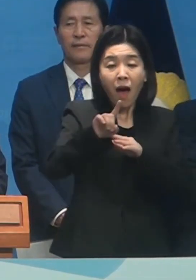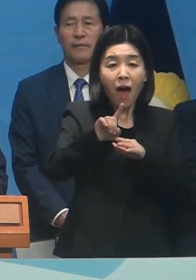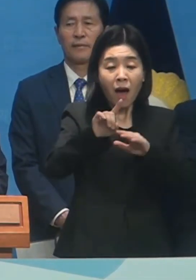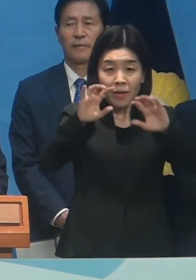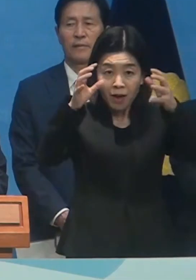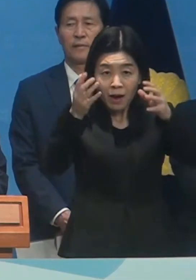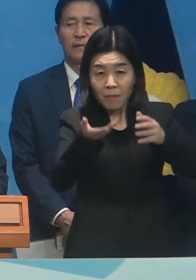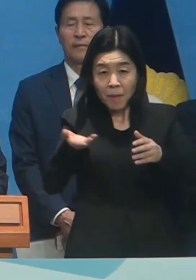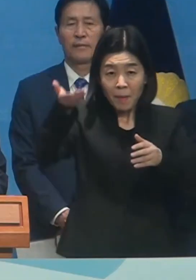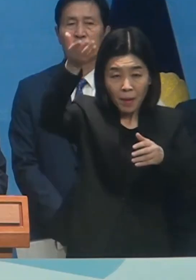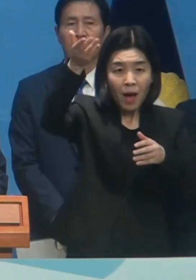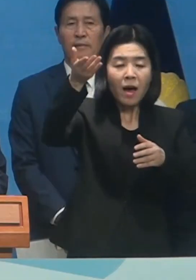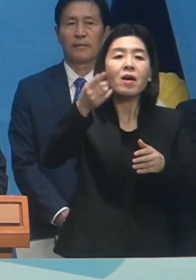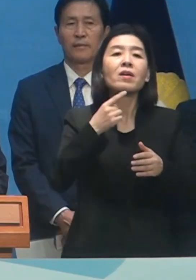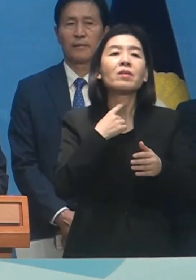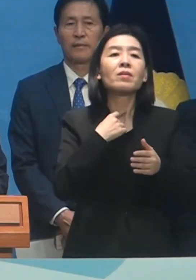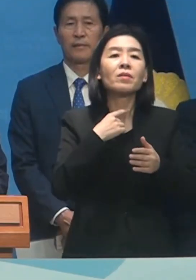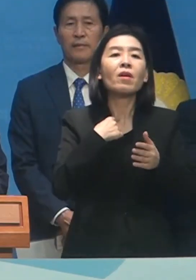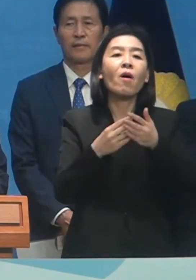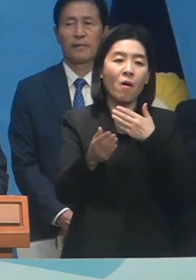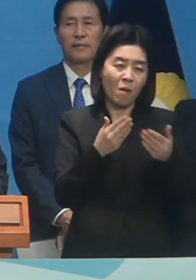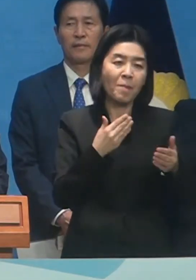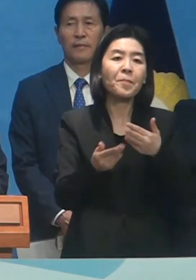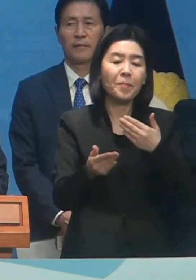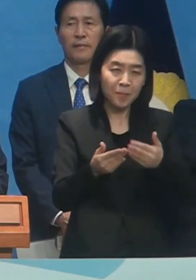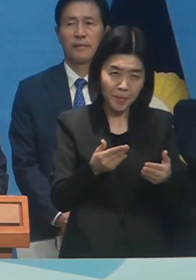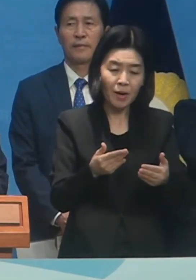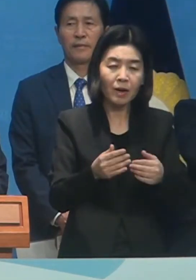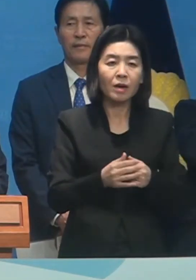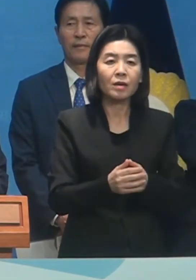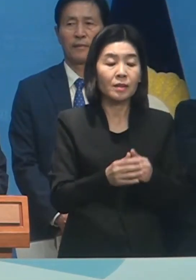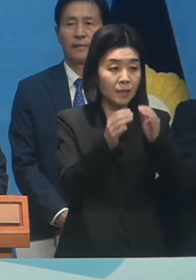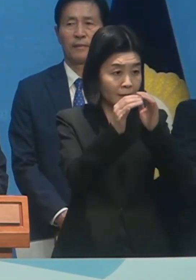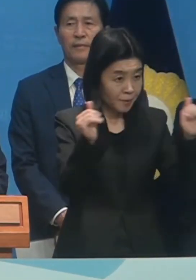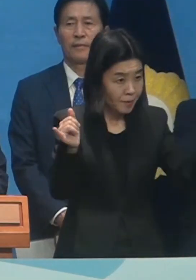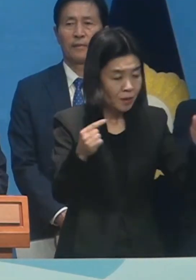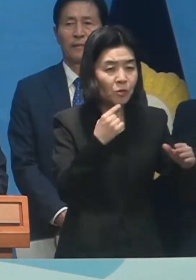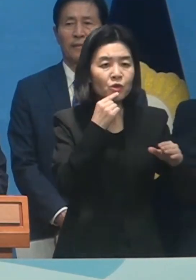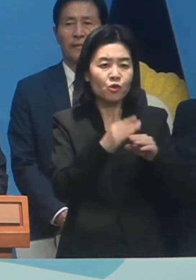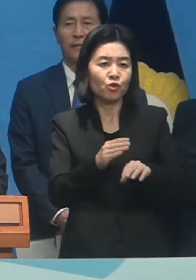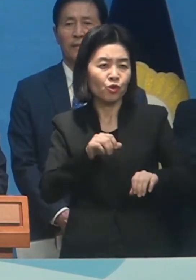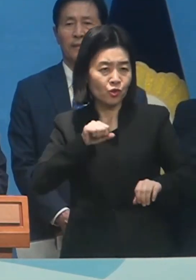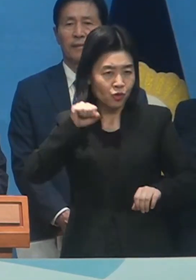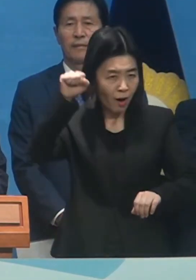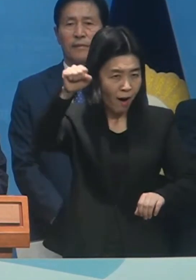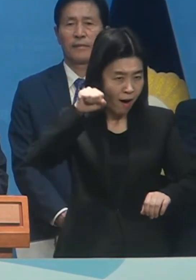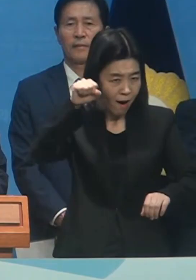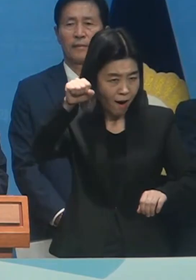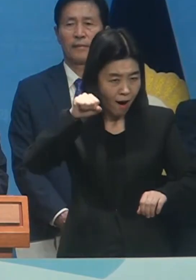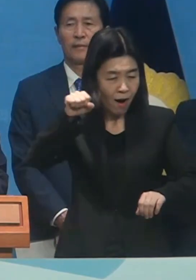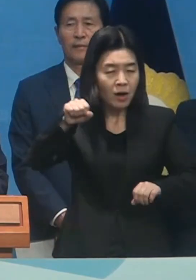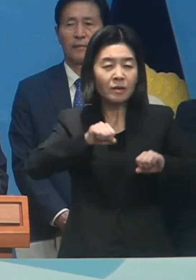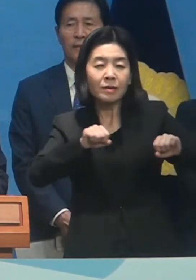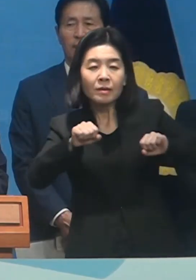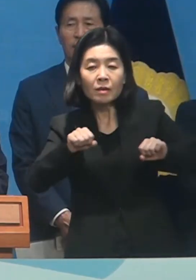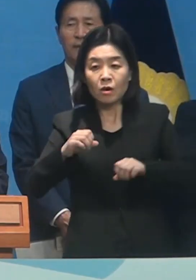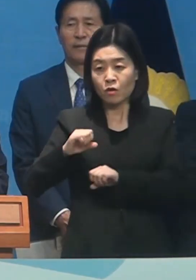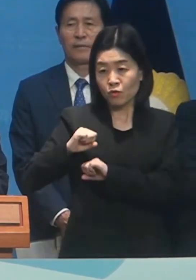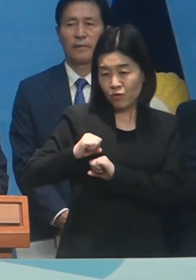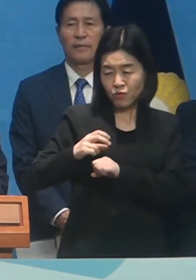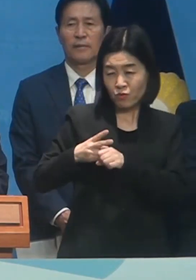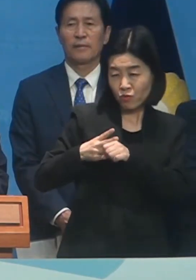역사적 변화를 직접 겪었다. 그리고 시민들의 민주 항쟁으로 끝이 보이지 않았던 군사